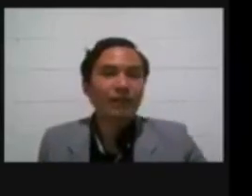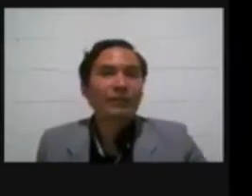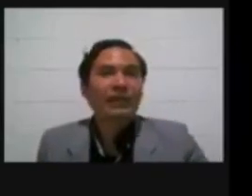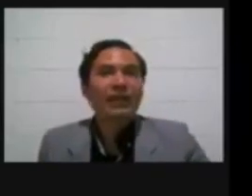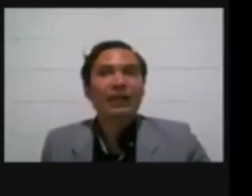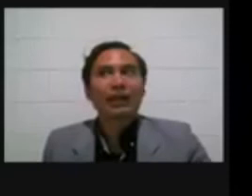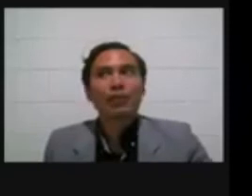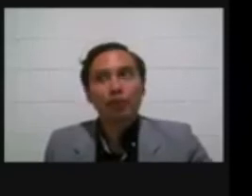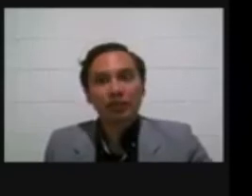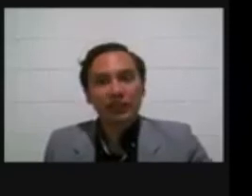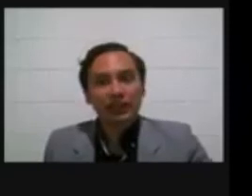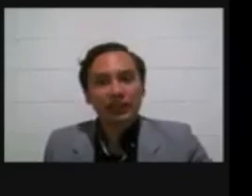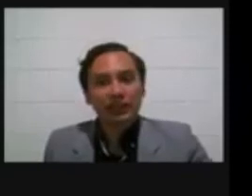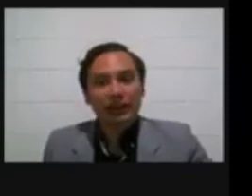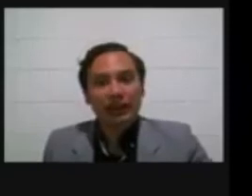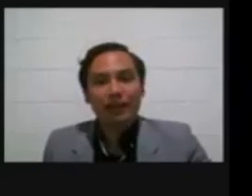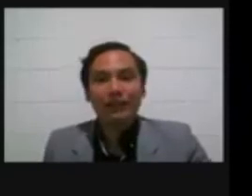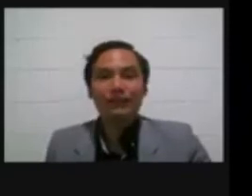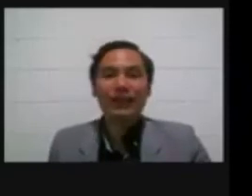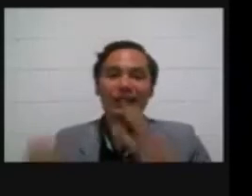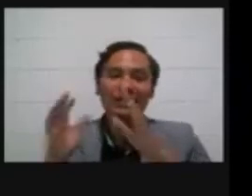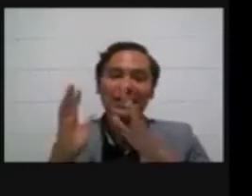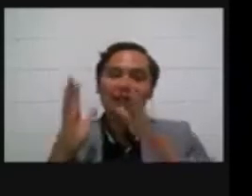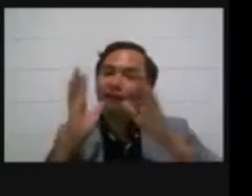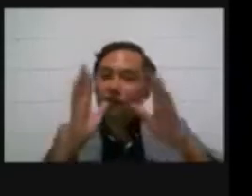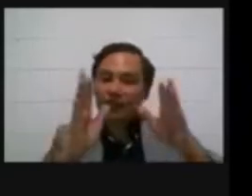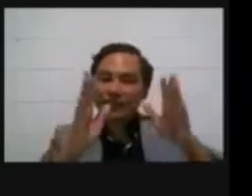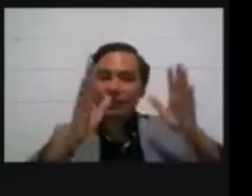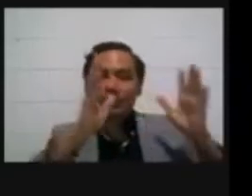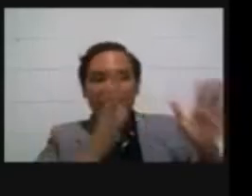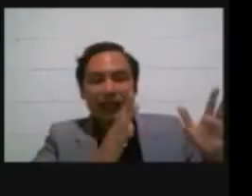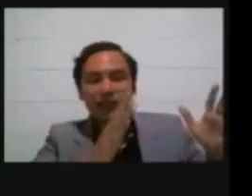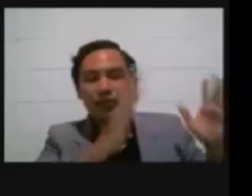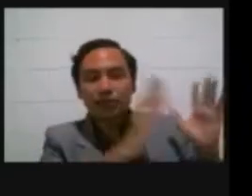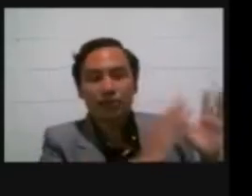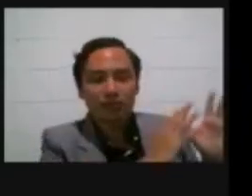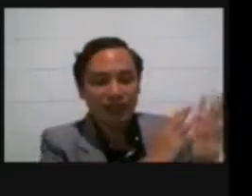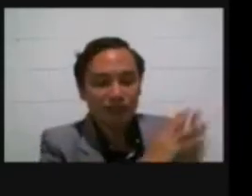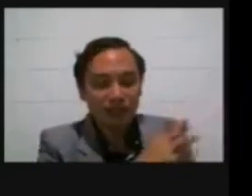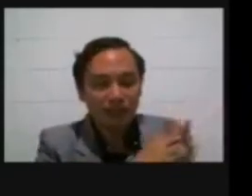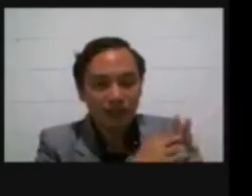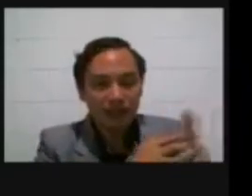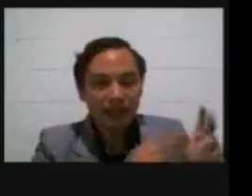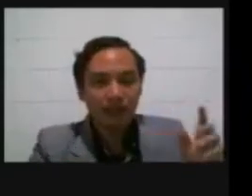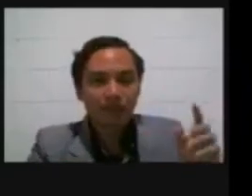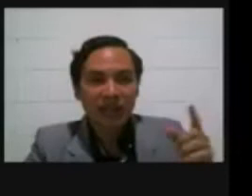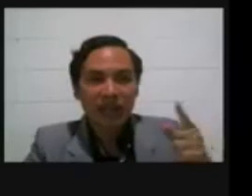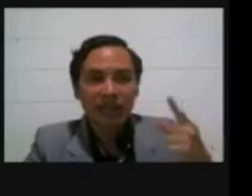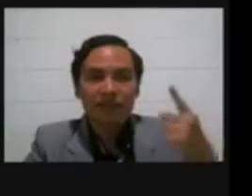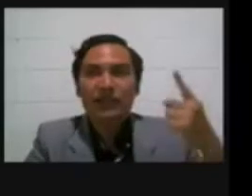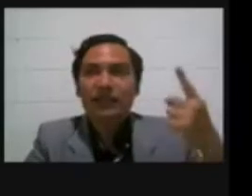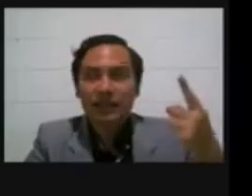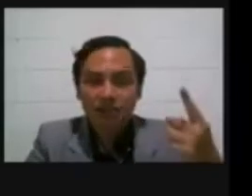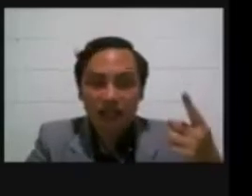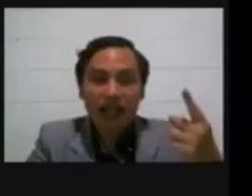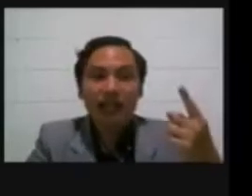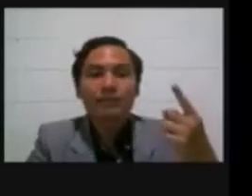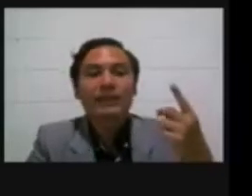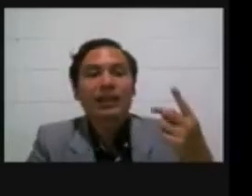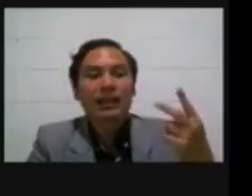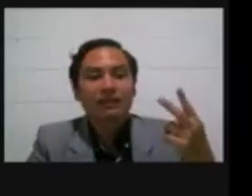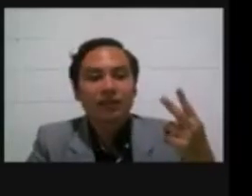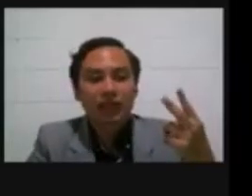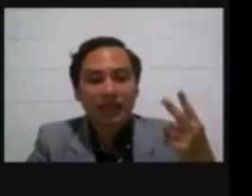peyorativa, responde a los diferentes enfoques que hemos visto anteriormente, al enfoque